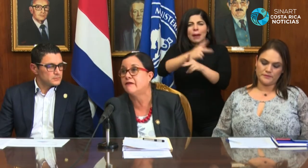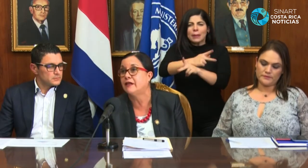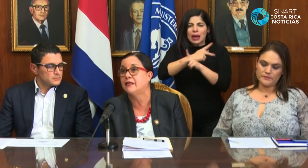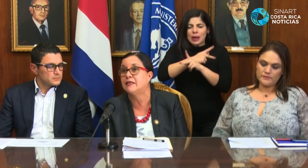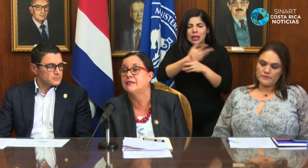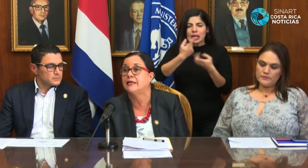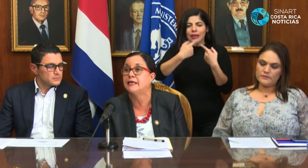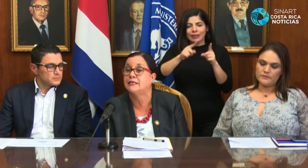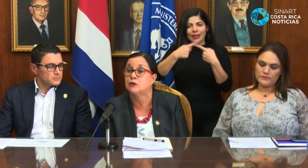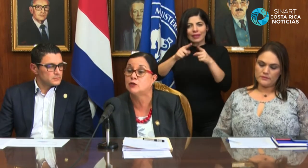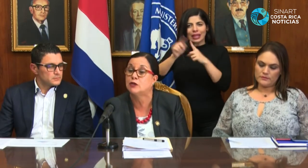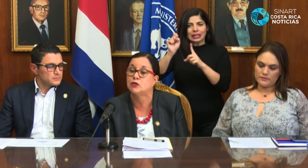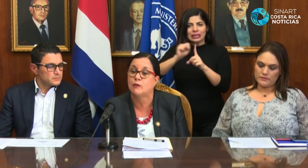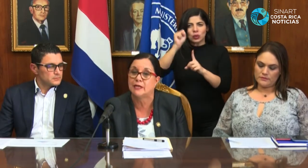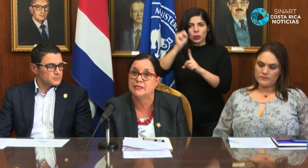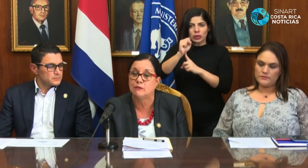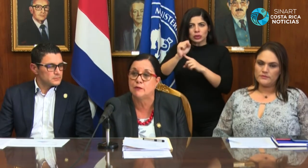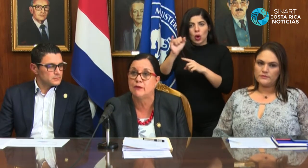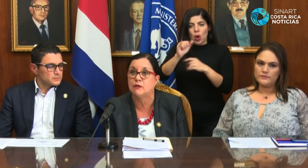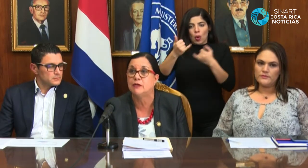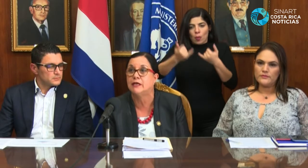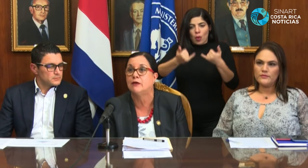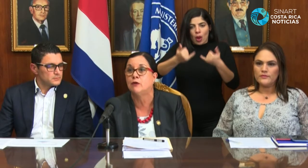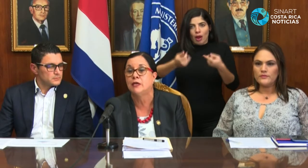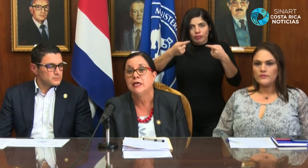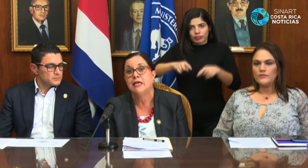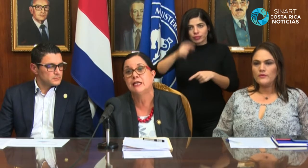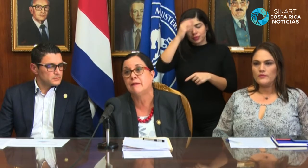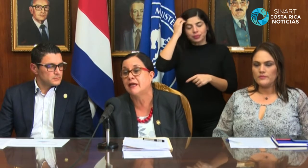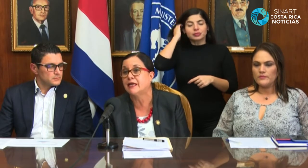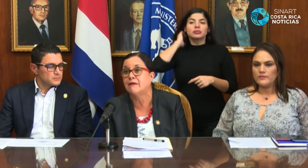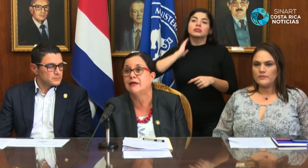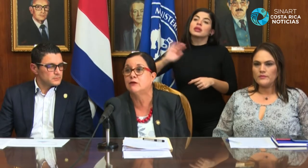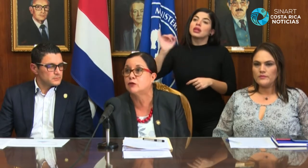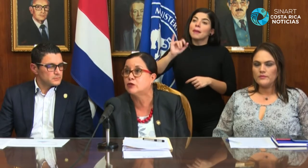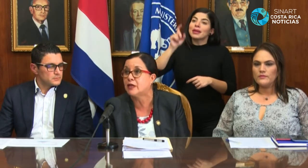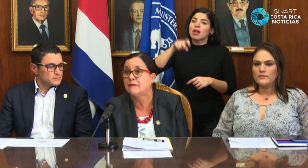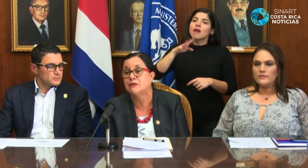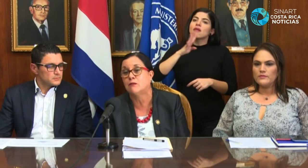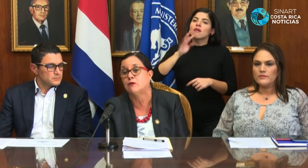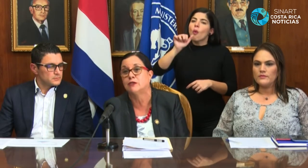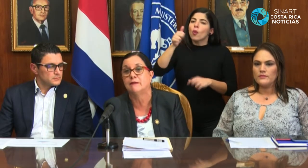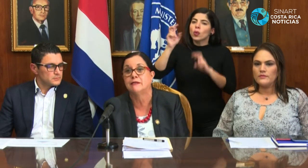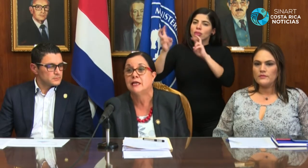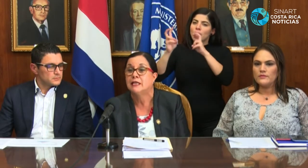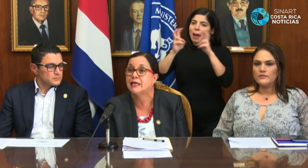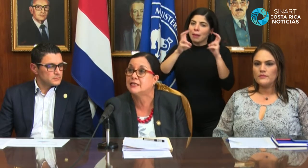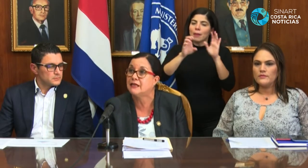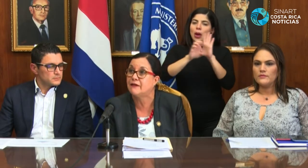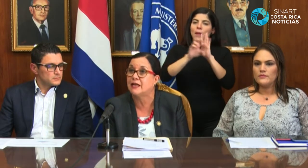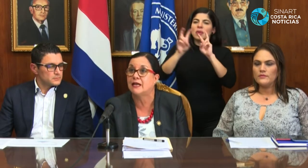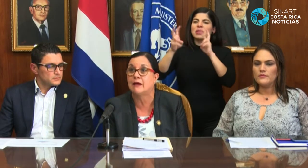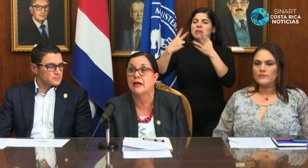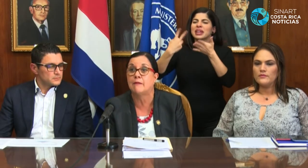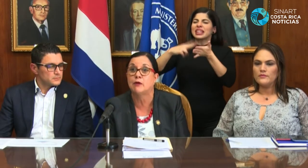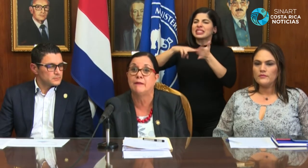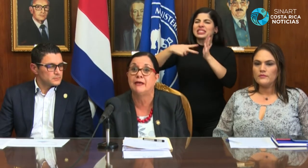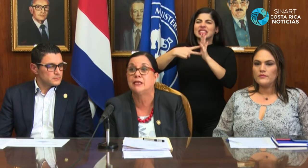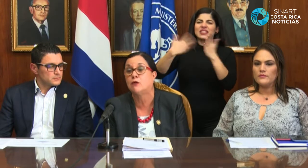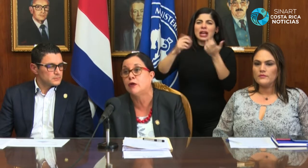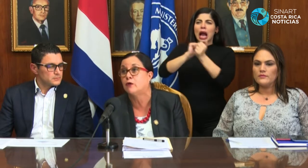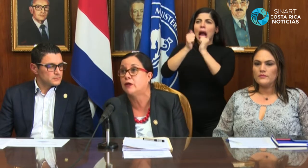de diferentes situaciones como la que estamos viviendo el día de hoy. Y también hay que hablar de otros temas, como los temas de qué significa el